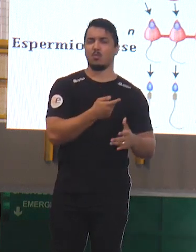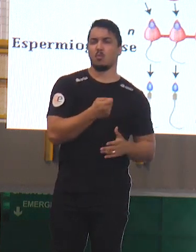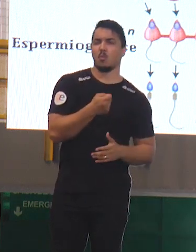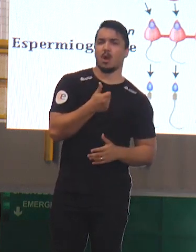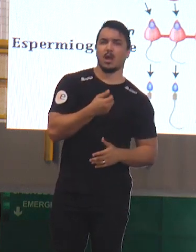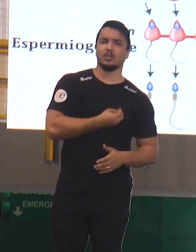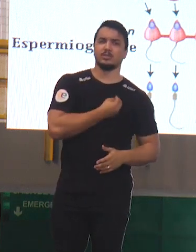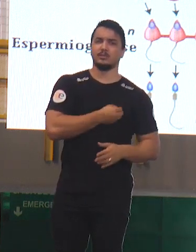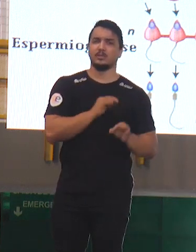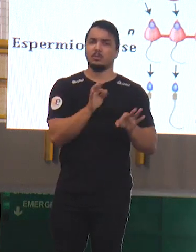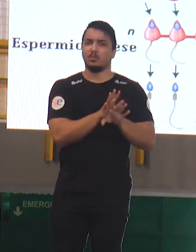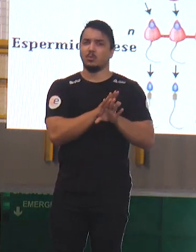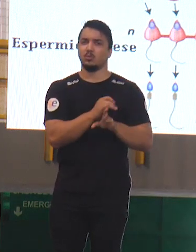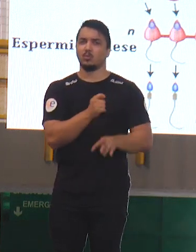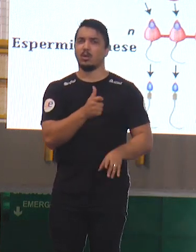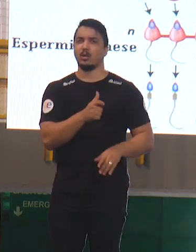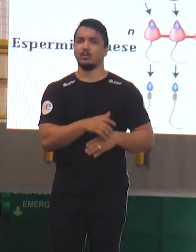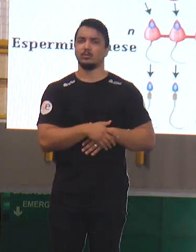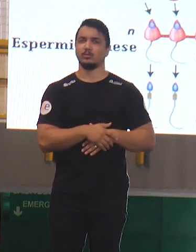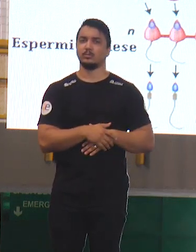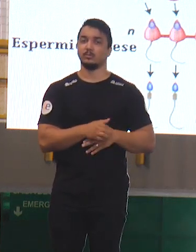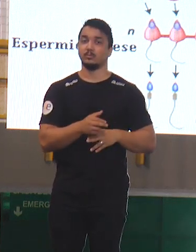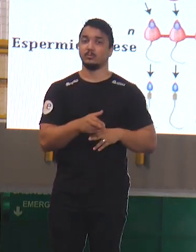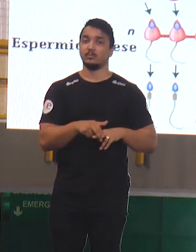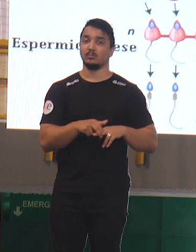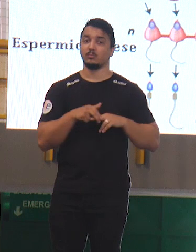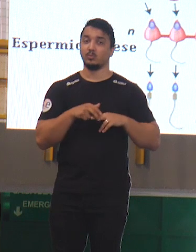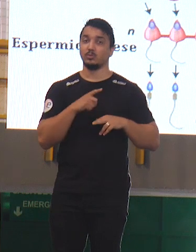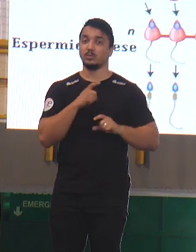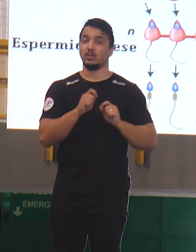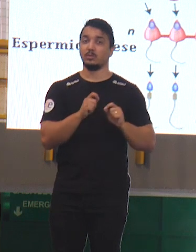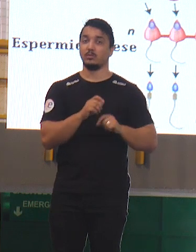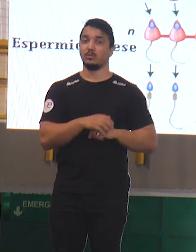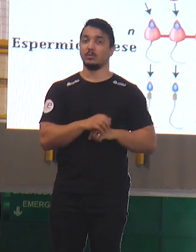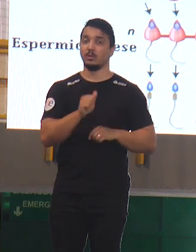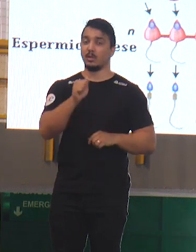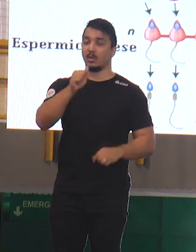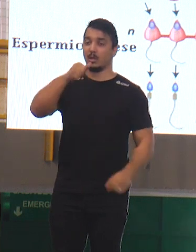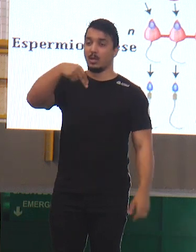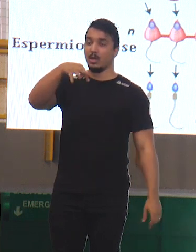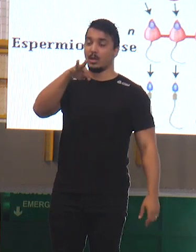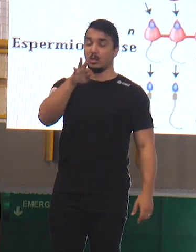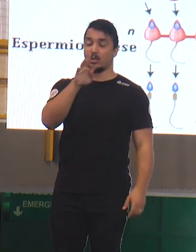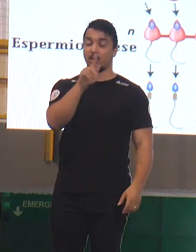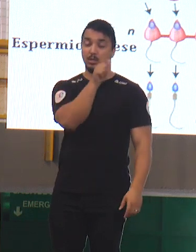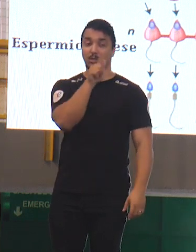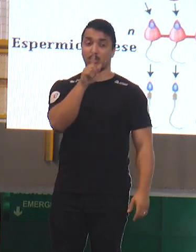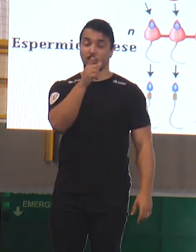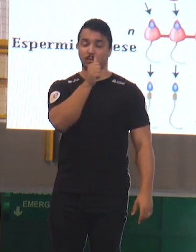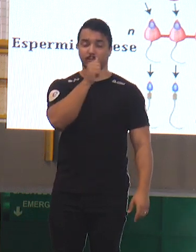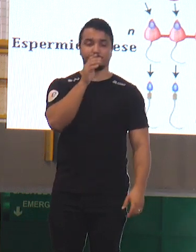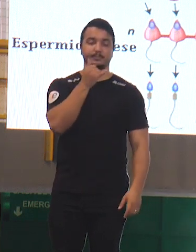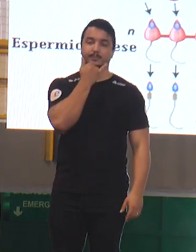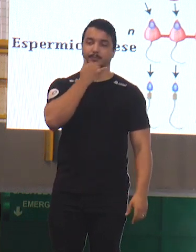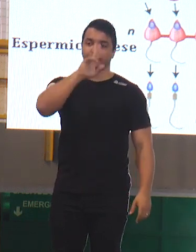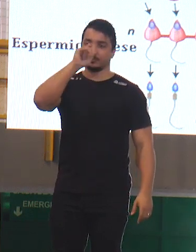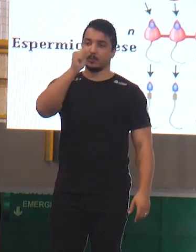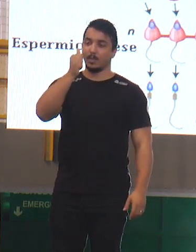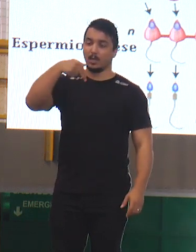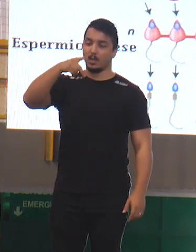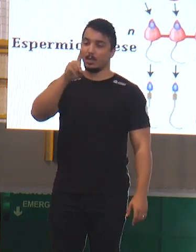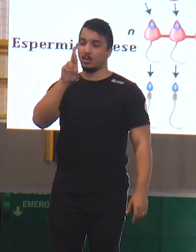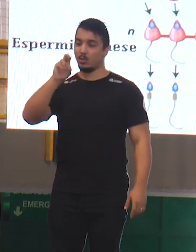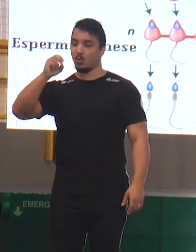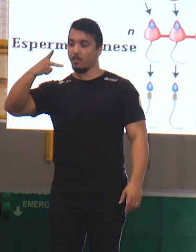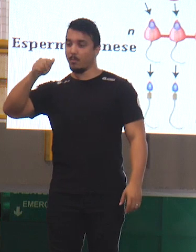da vida do homem. Então, a andropausa, ela vai ser praticamente o tempo da vida